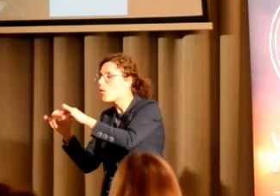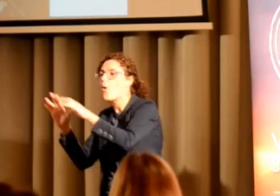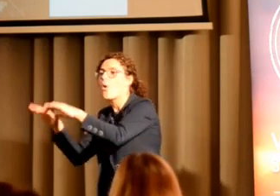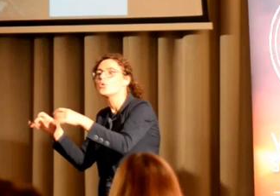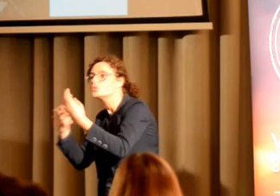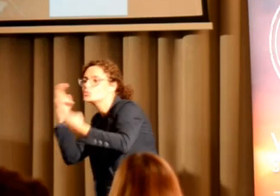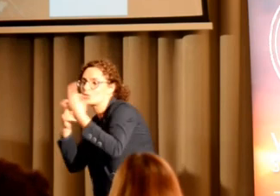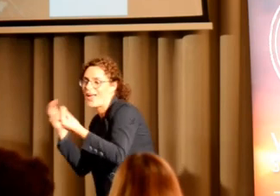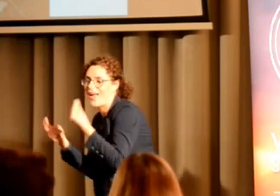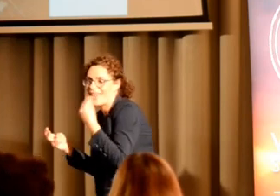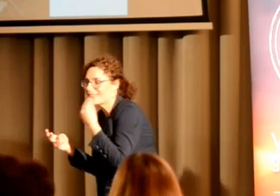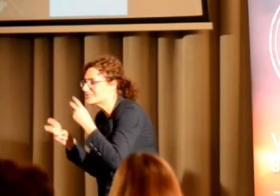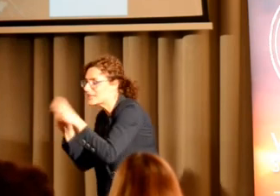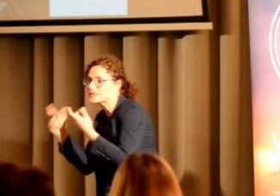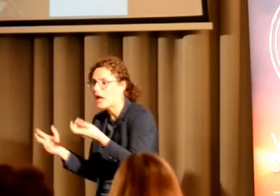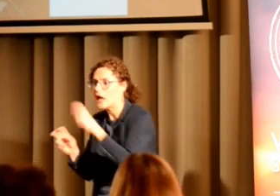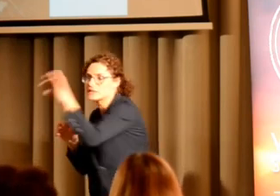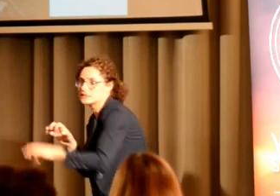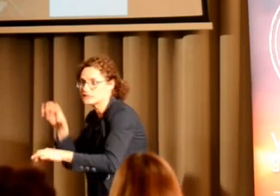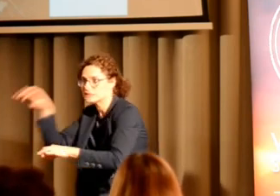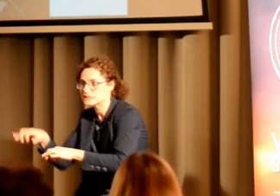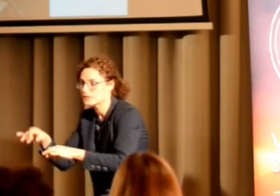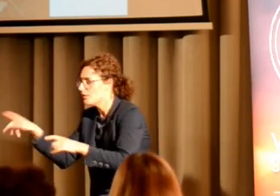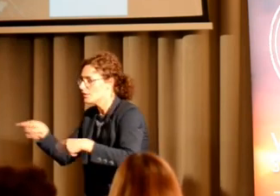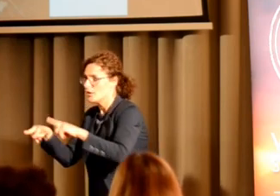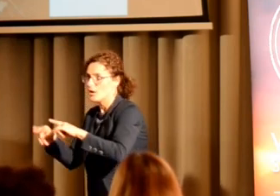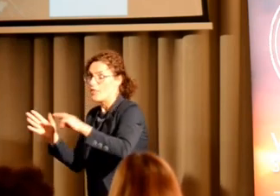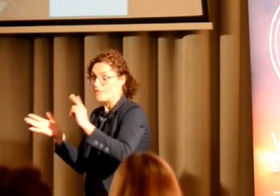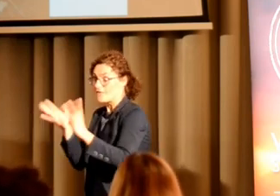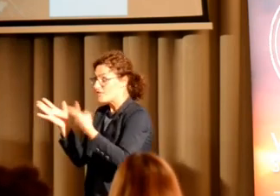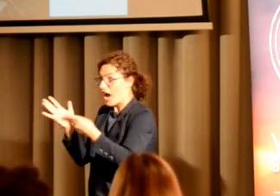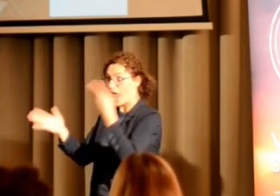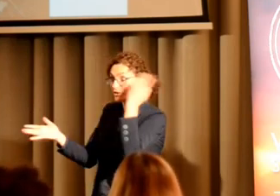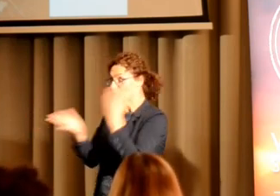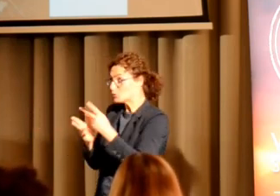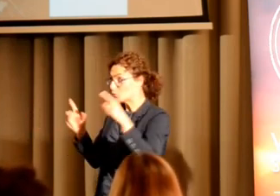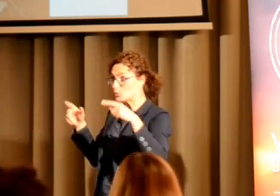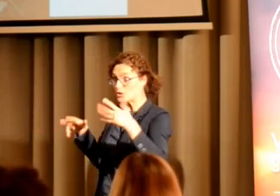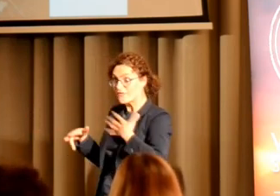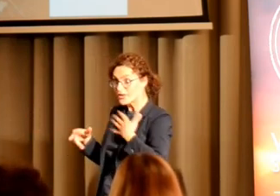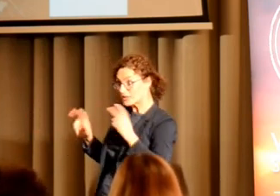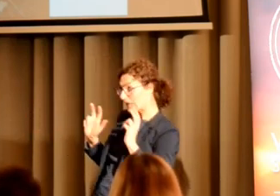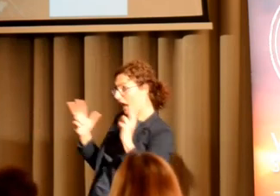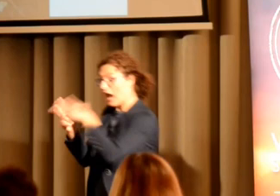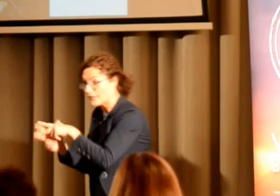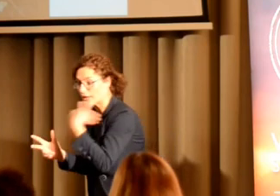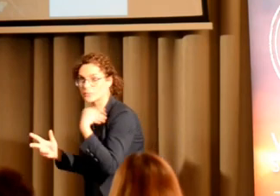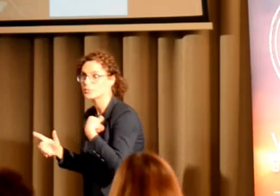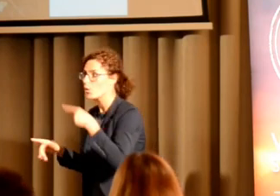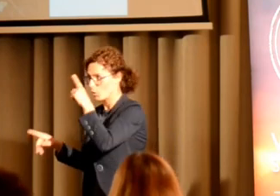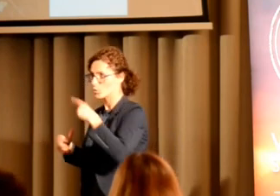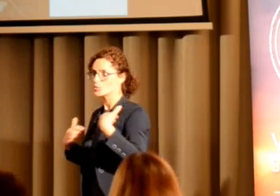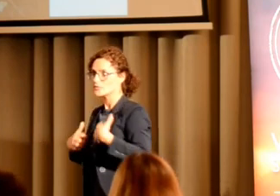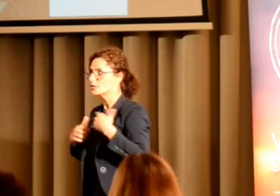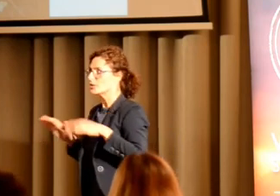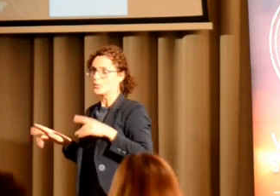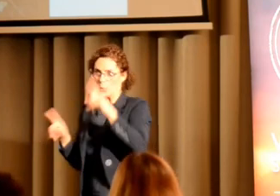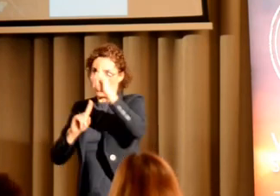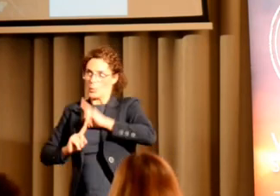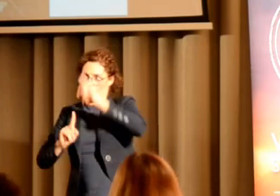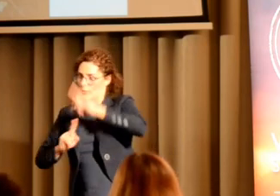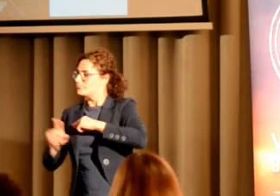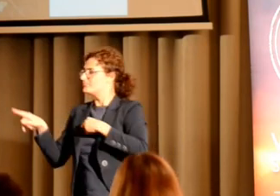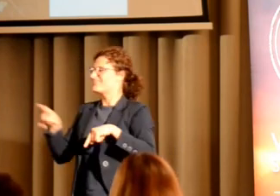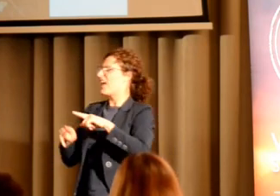ich podstawowe ofiary, zaczynają być bardziej czujne, rozglądać się bardziej dookoła, w związku z tym wilki mówią, ok, za dużo